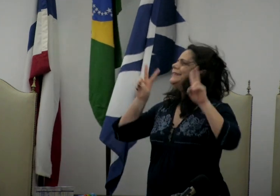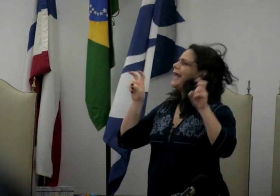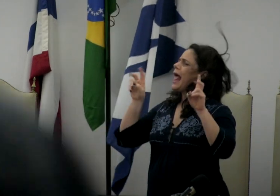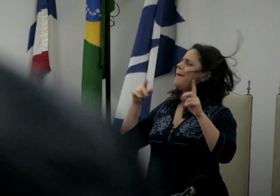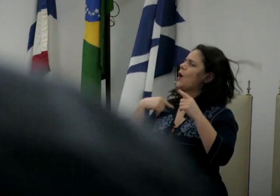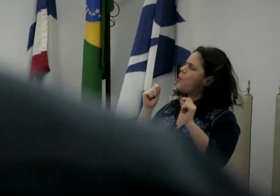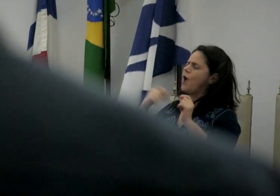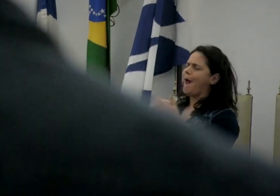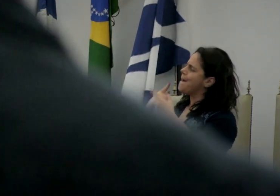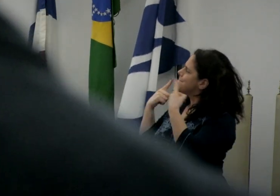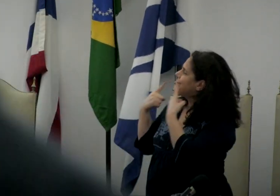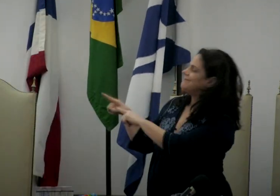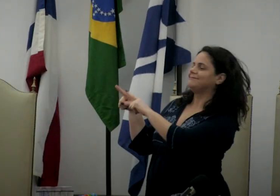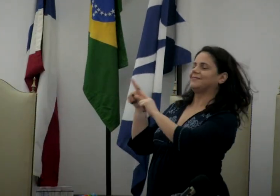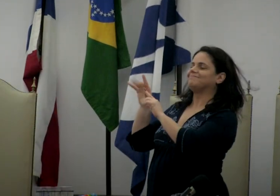porque